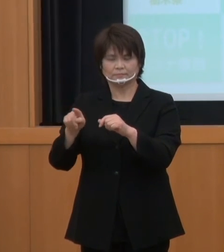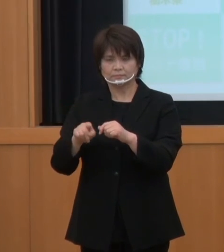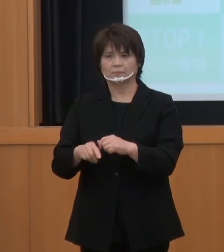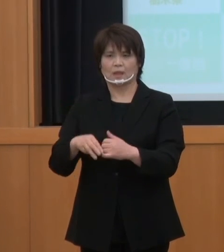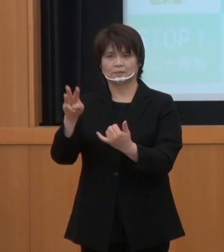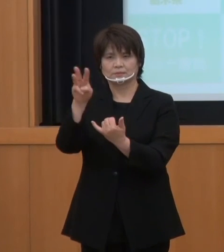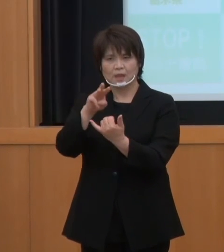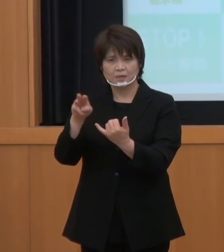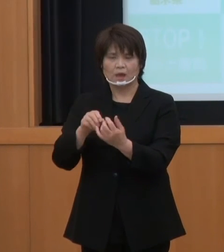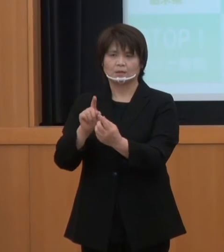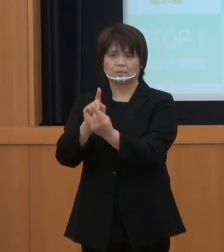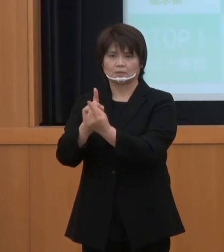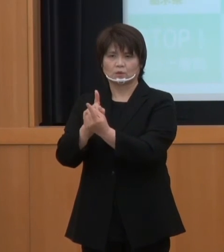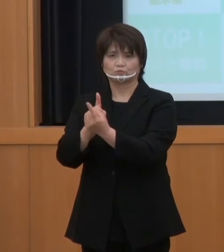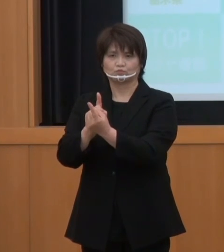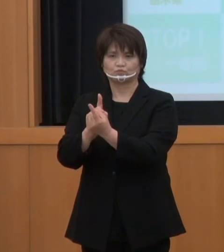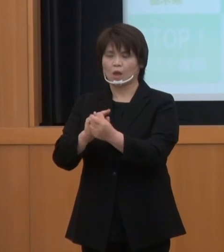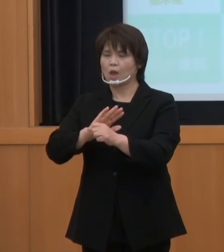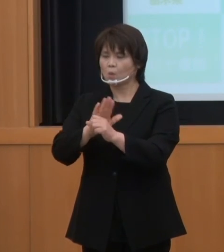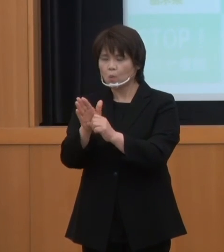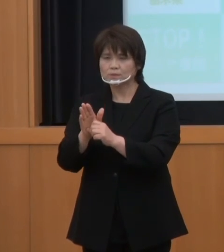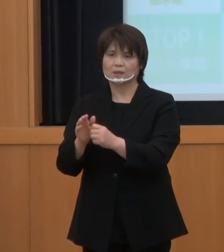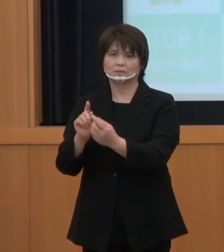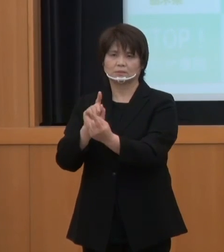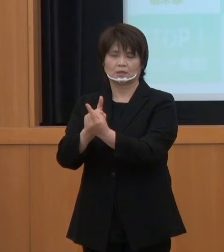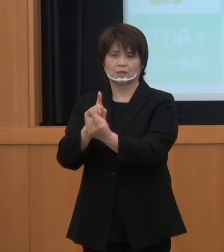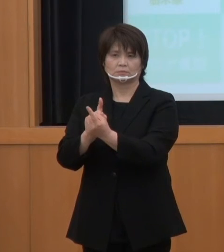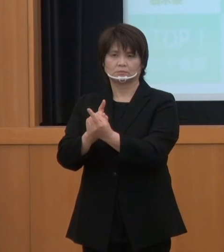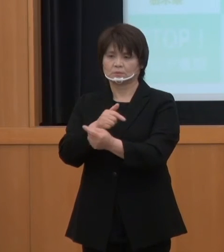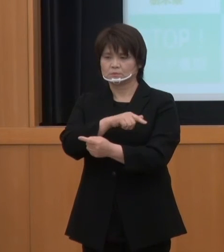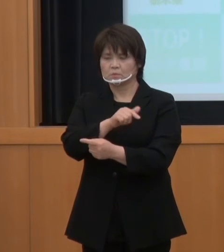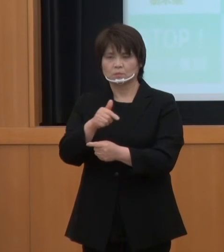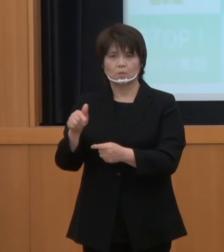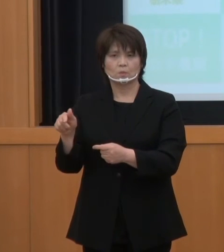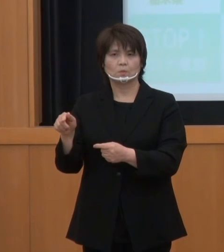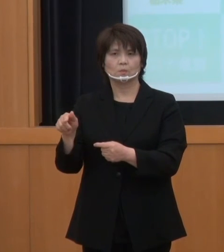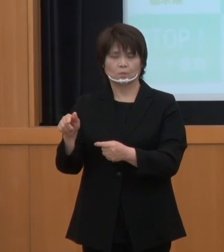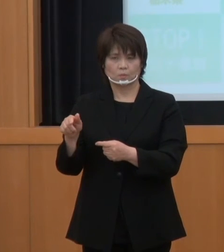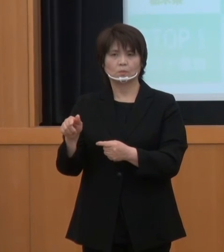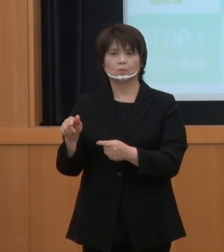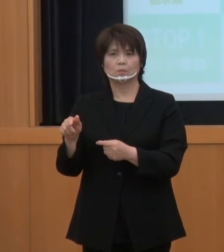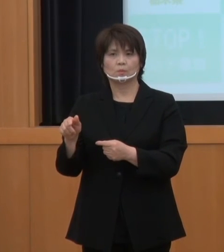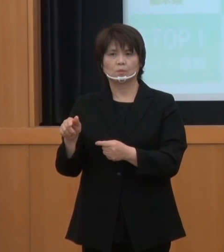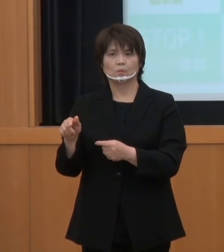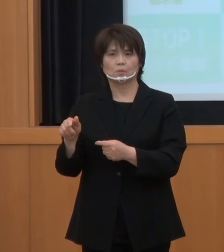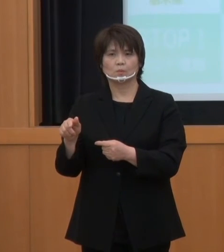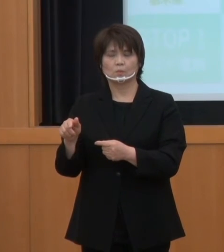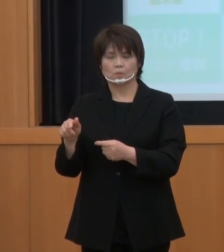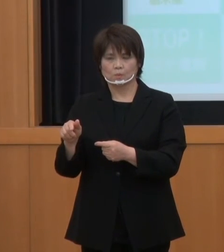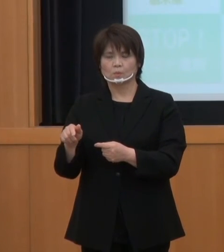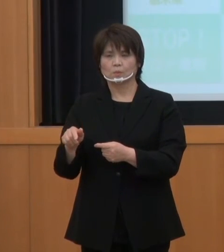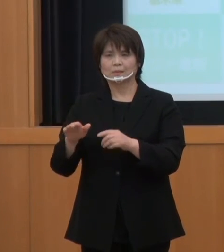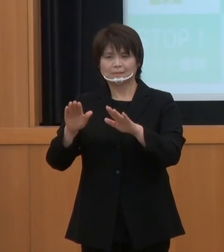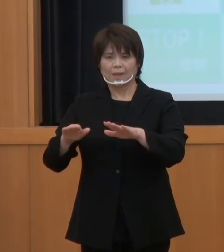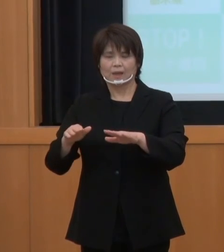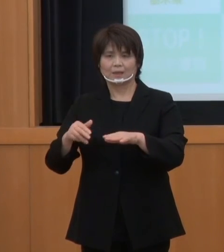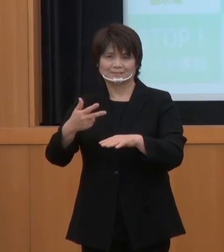災害対策やコロナ対策などについて現職の市長の